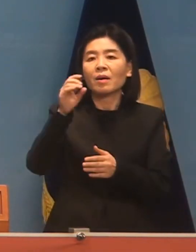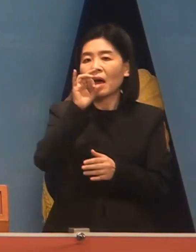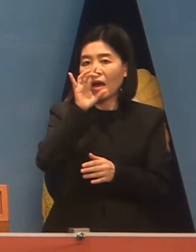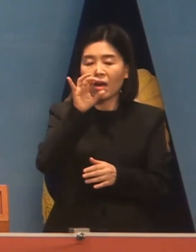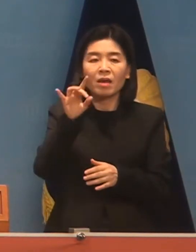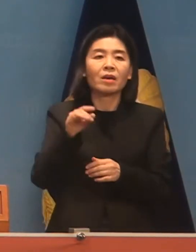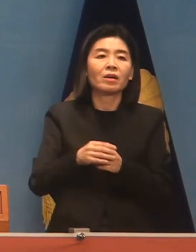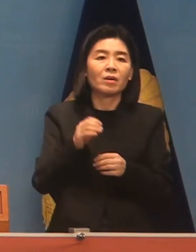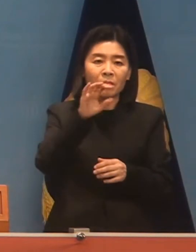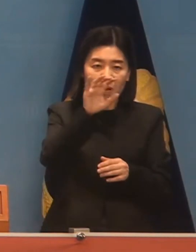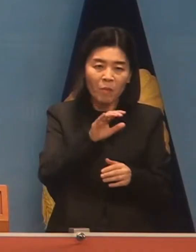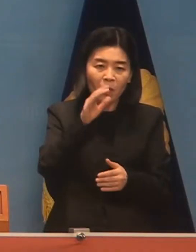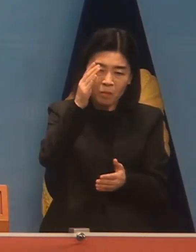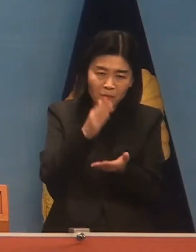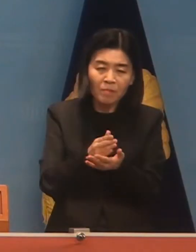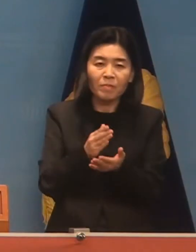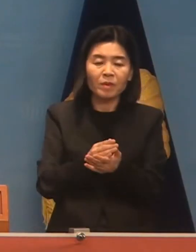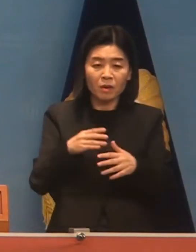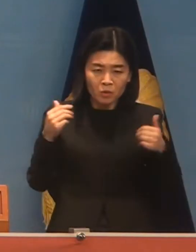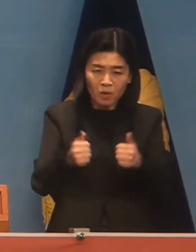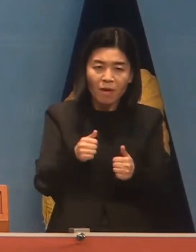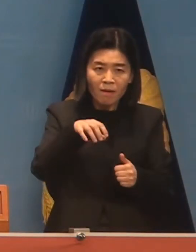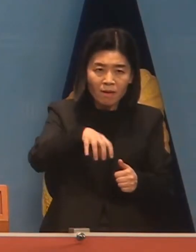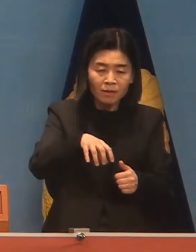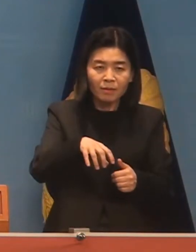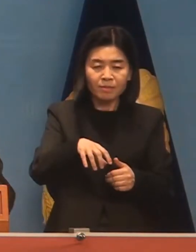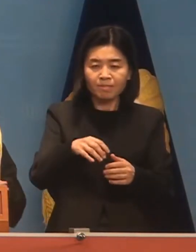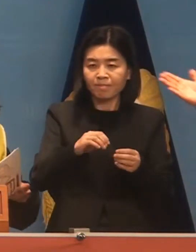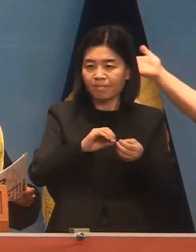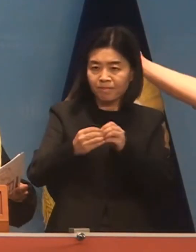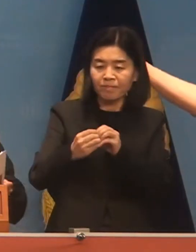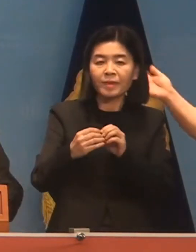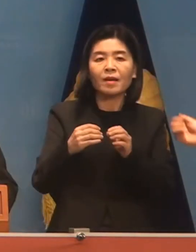외투 자본의 횡포를 막으십시오.